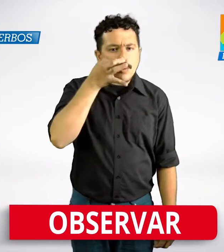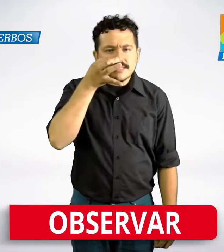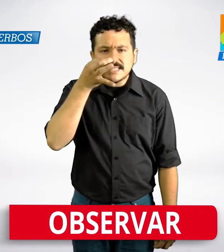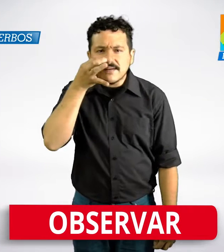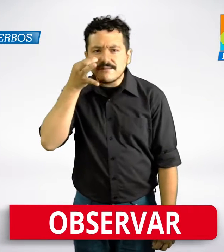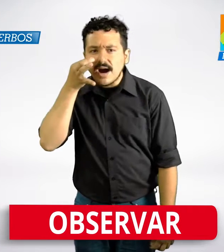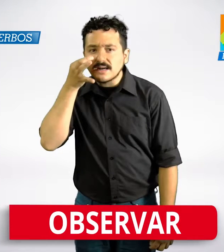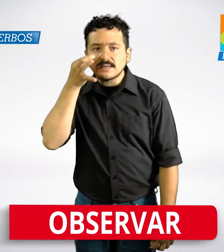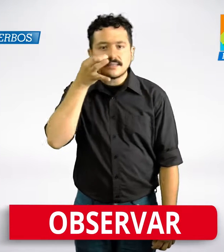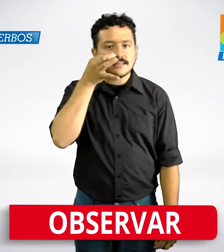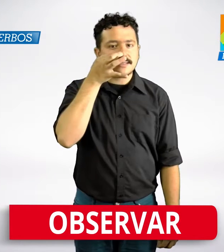Observar.